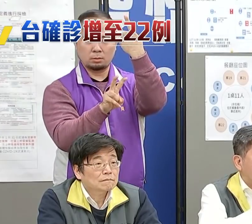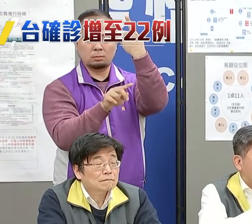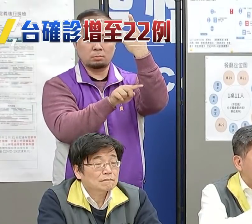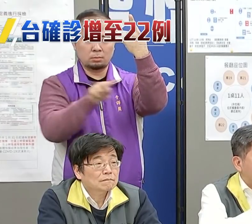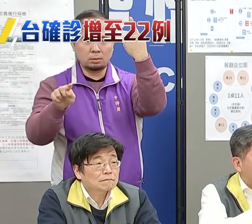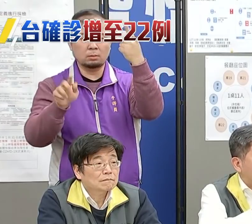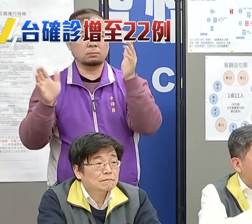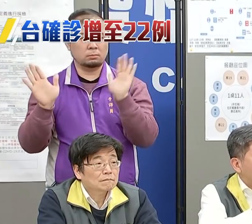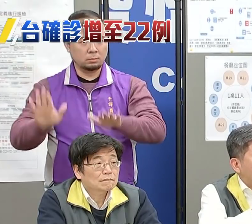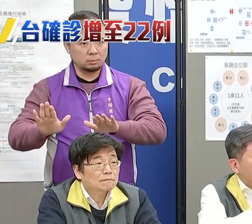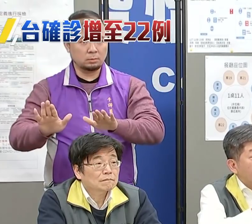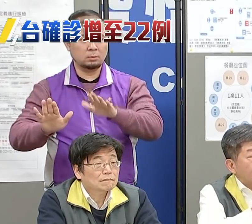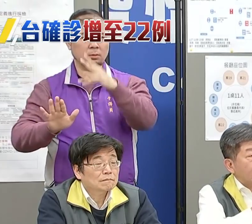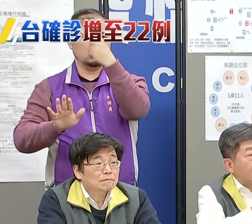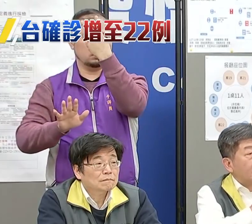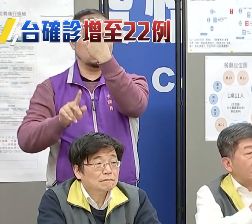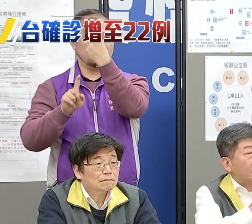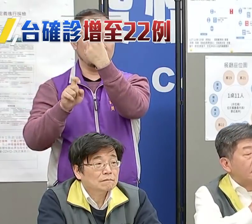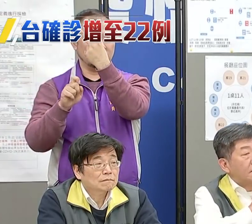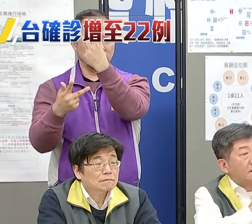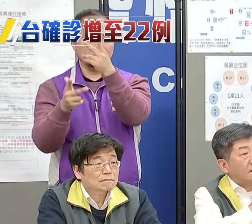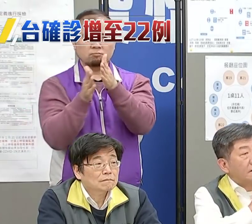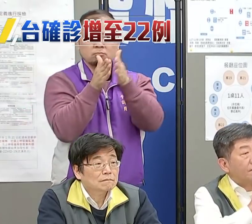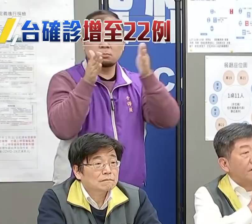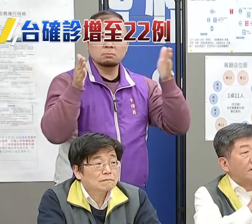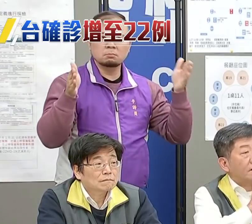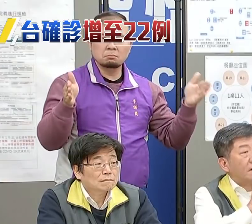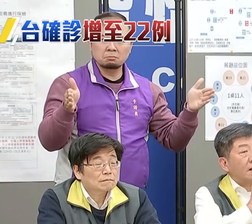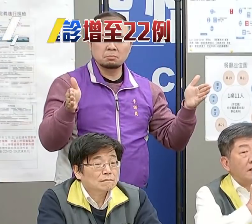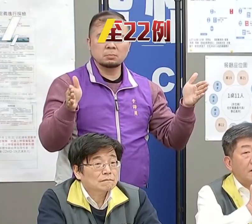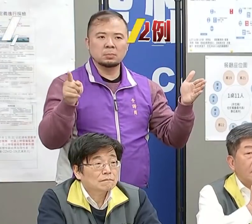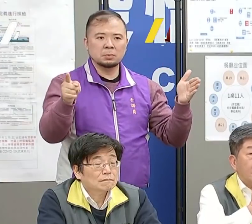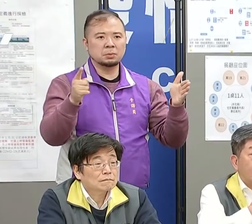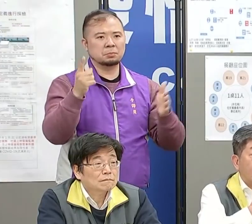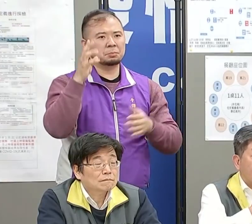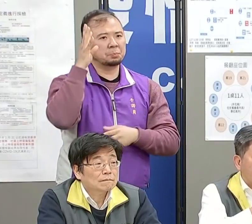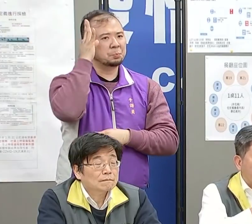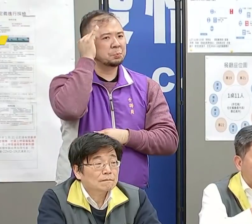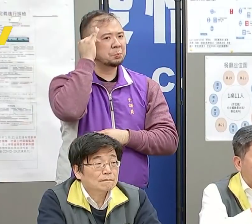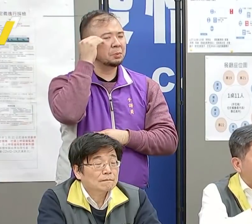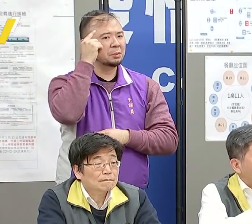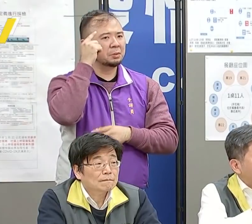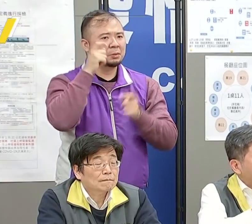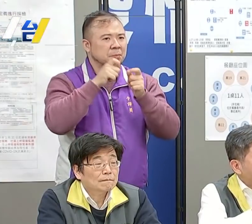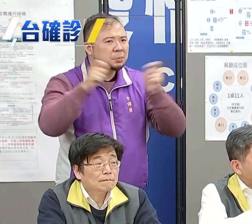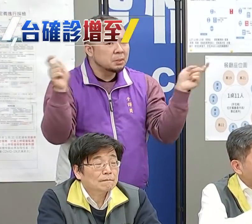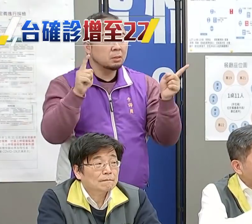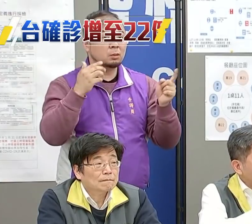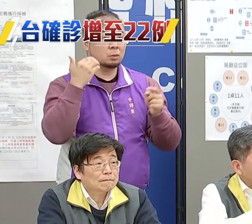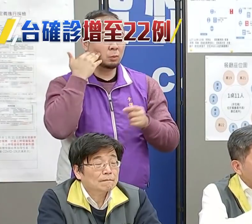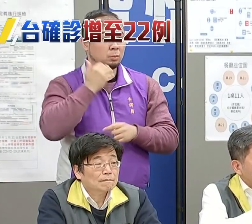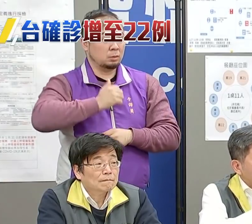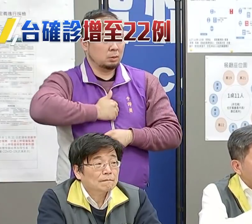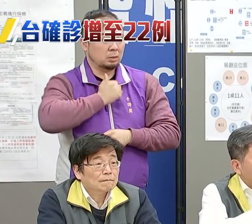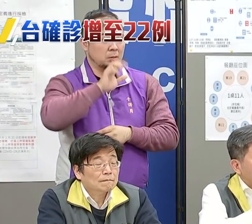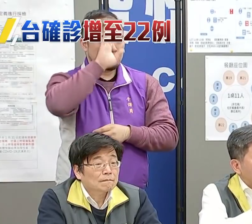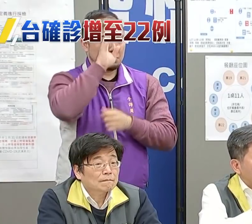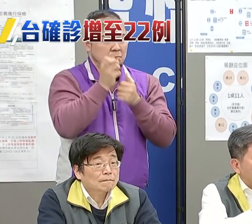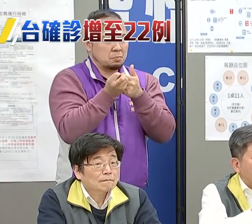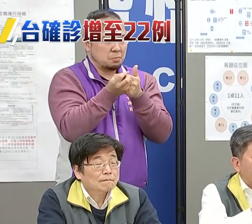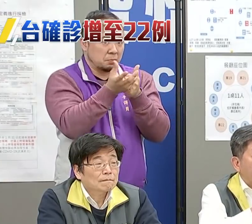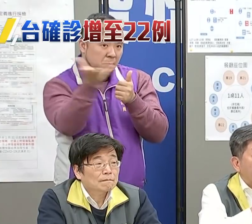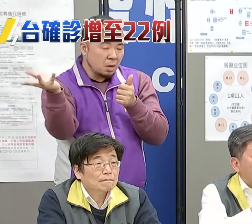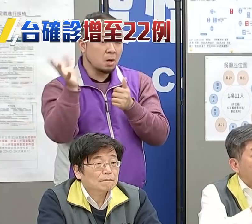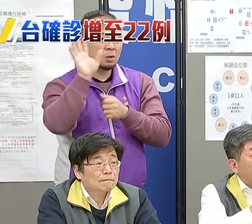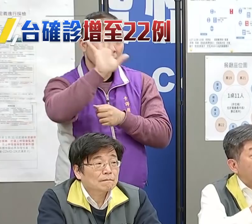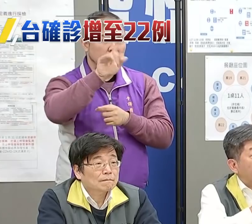天2月17号，这是时间已经非常长了，总是有感染过。相对的，